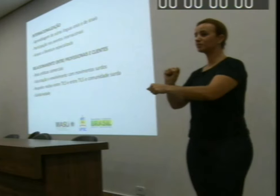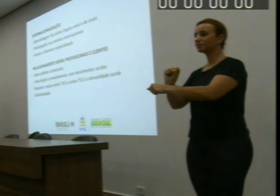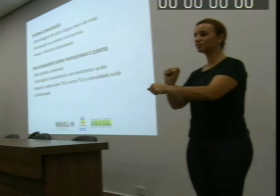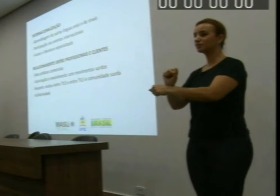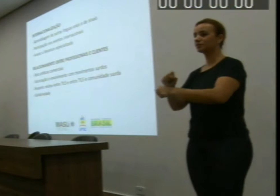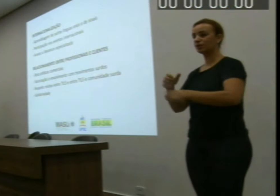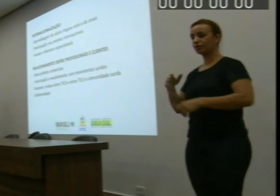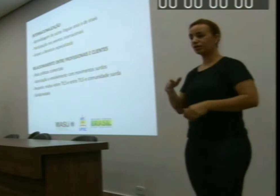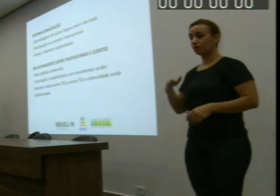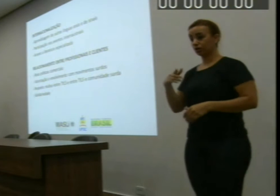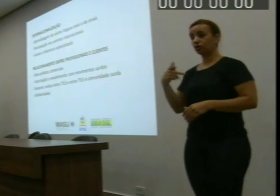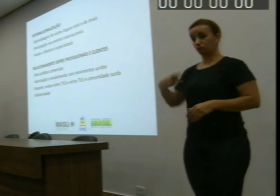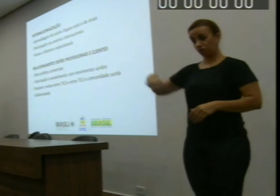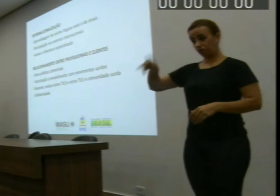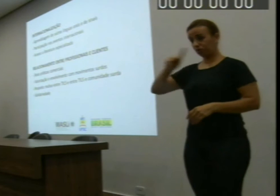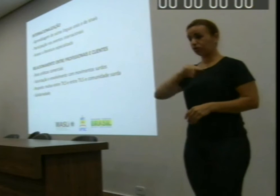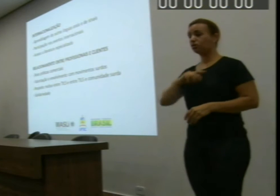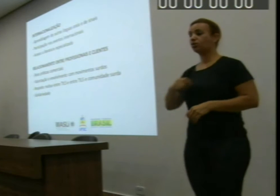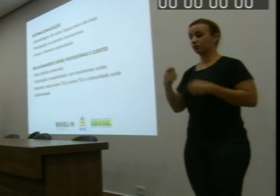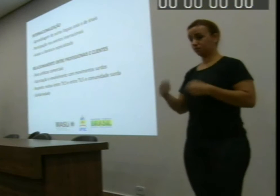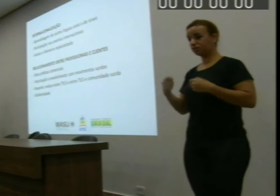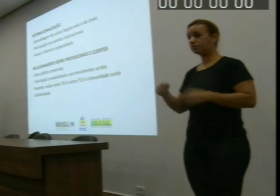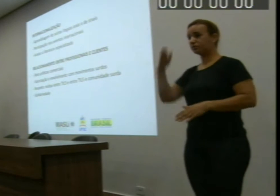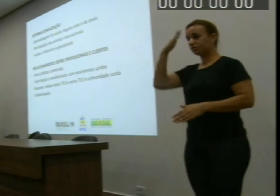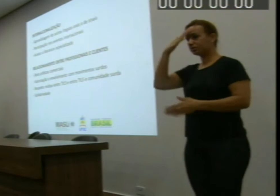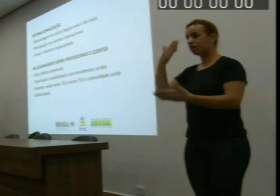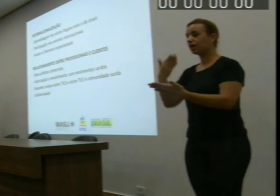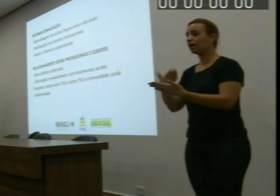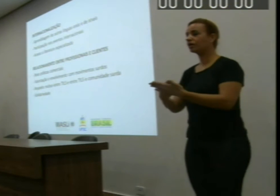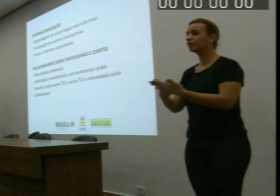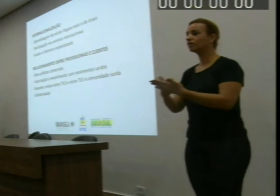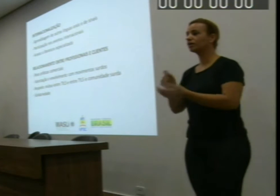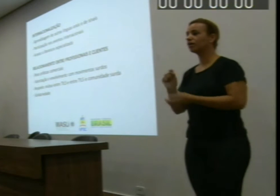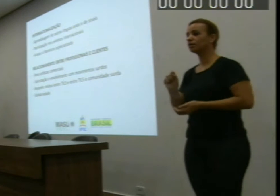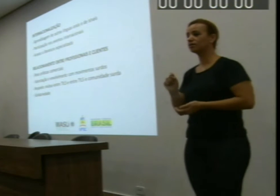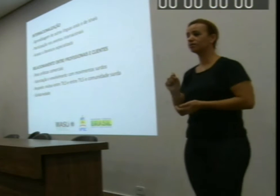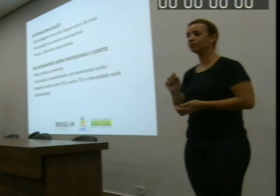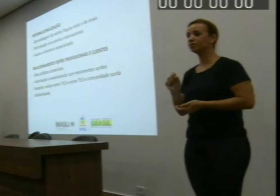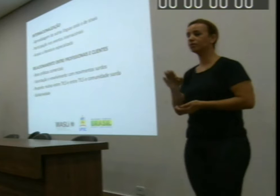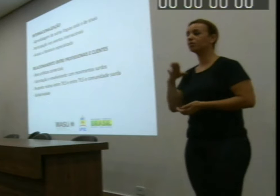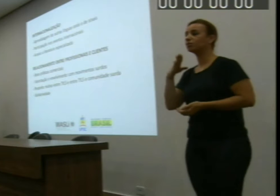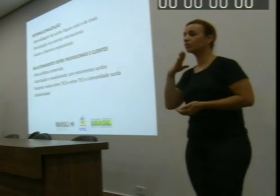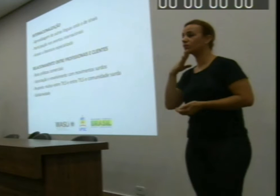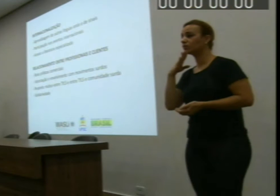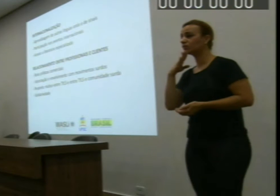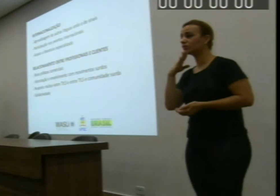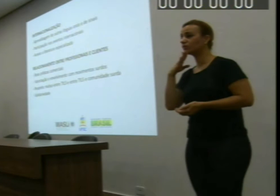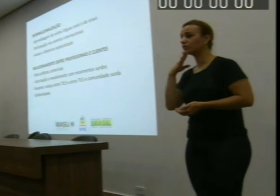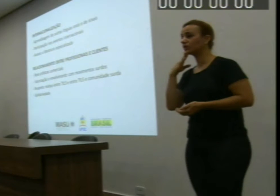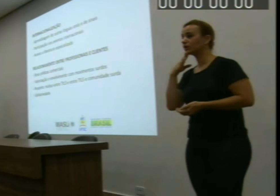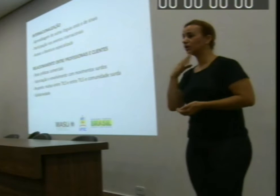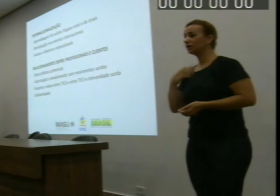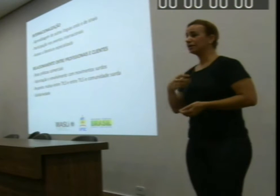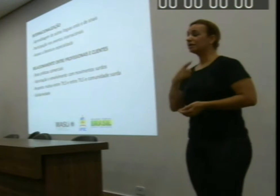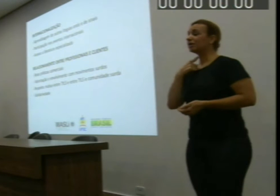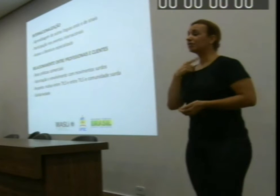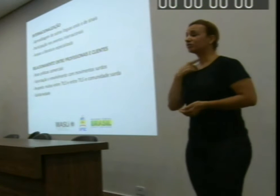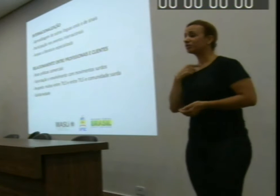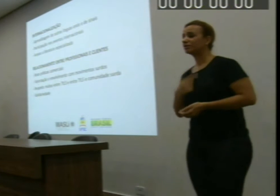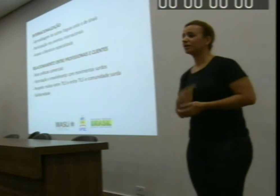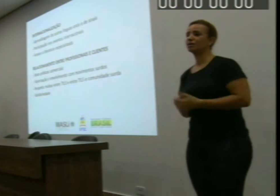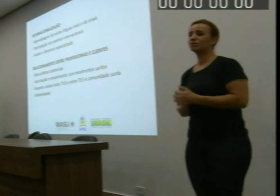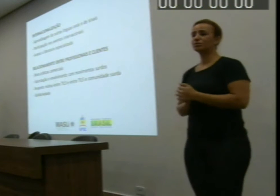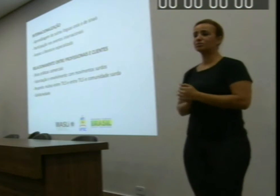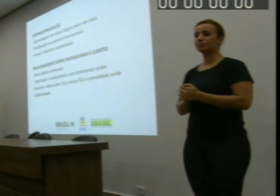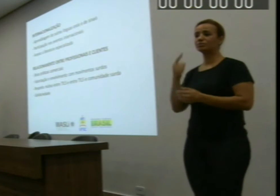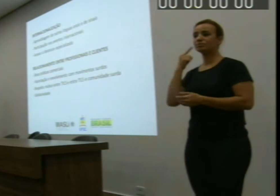profissionais dialogar com aqueles que nós atendemos conhecer os anseios os desejos daqueles que a